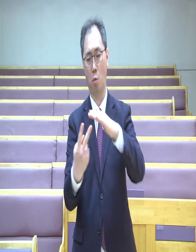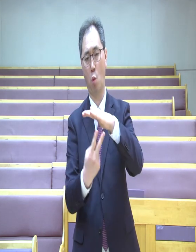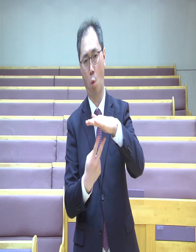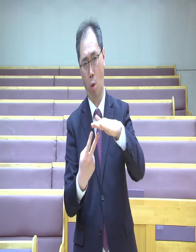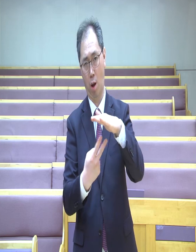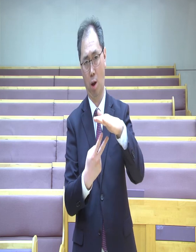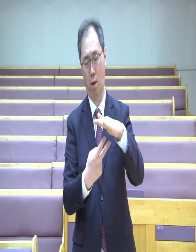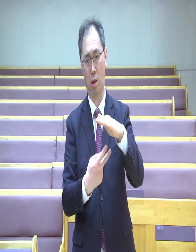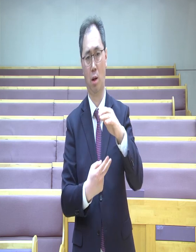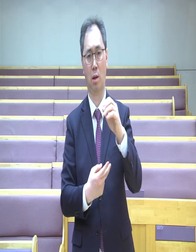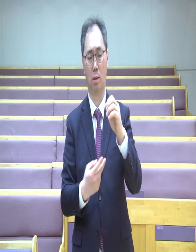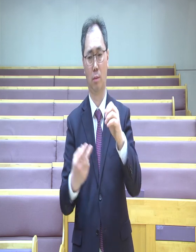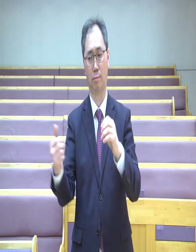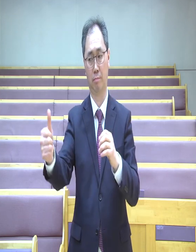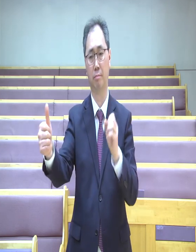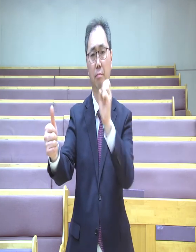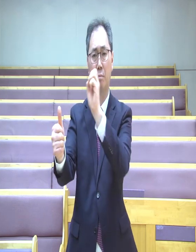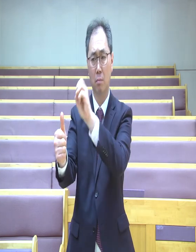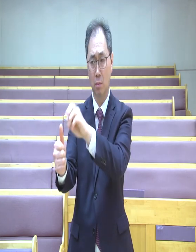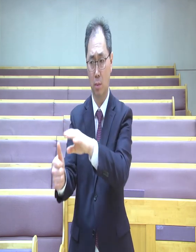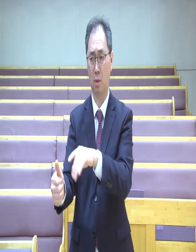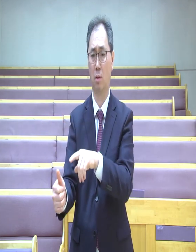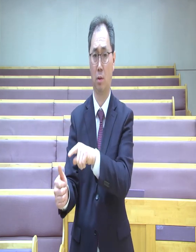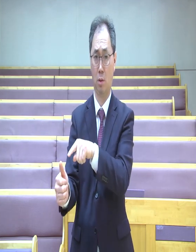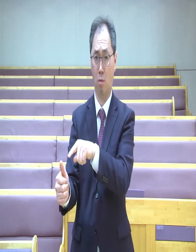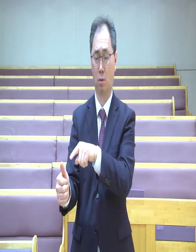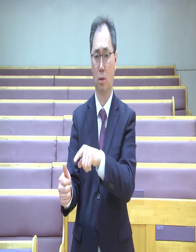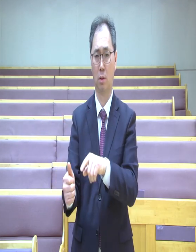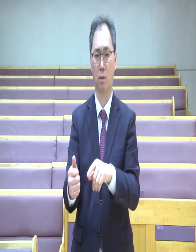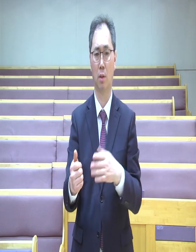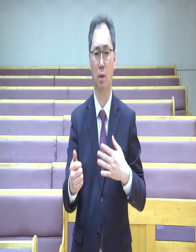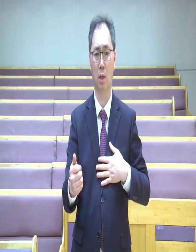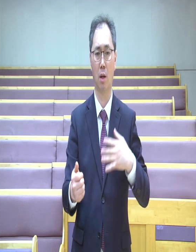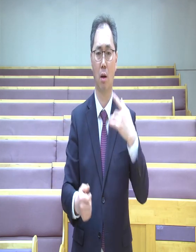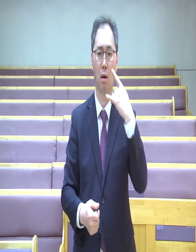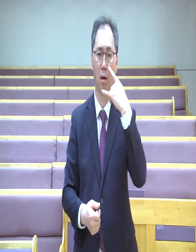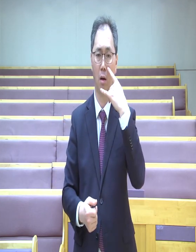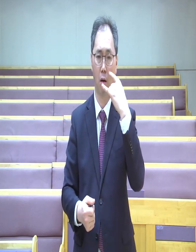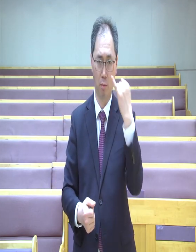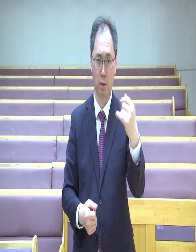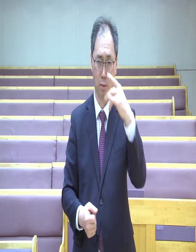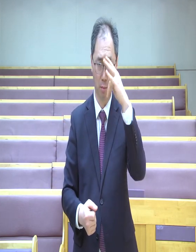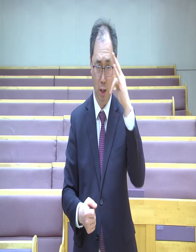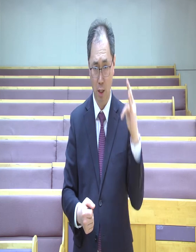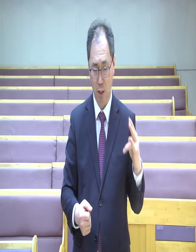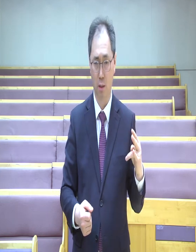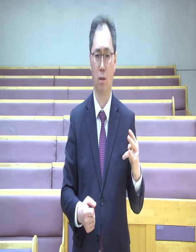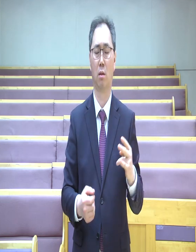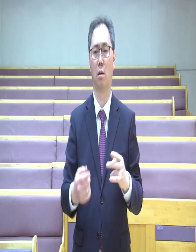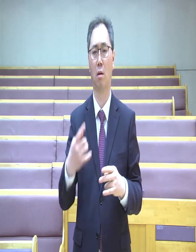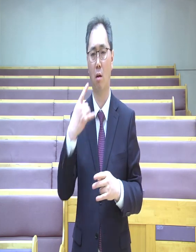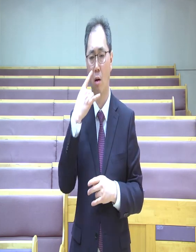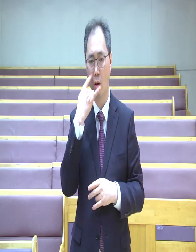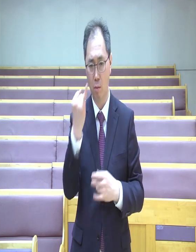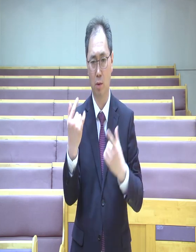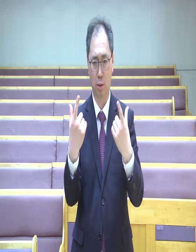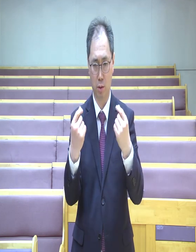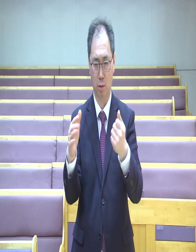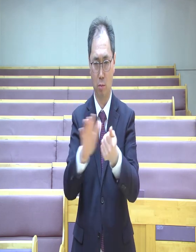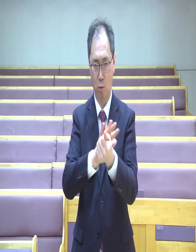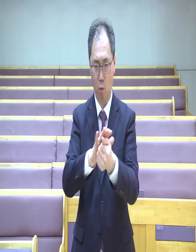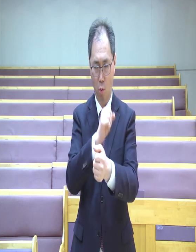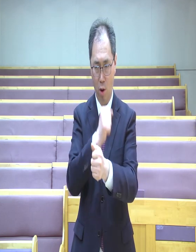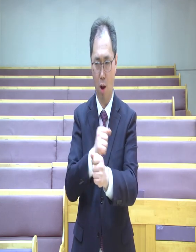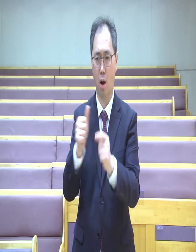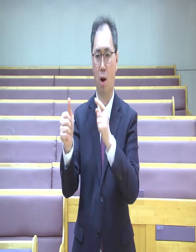보시며 말씀하십니다. 사랑하는 요한아, 이제부터 나의 어머니를 너의 어머니처럼 모시거라.